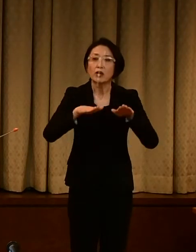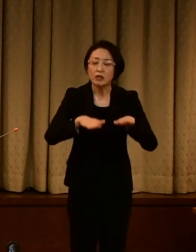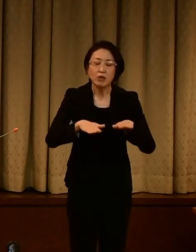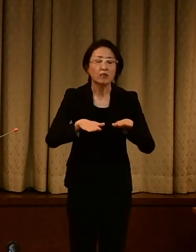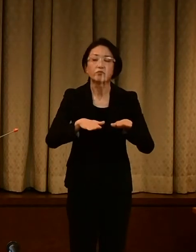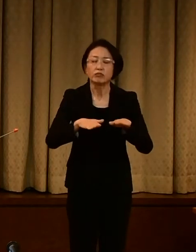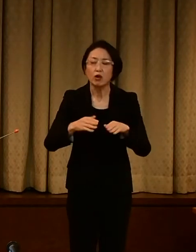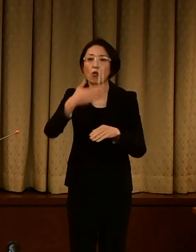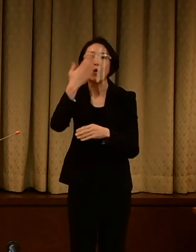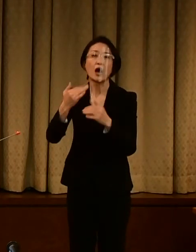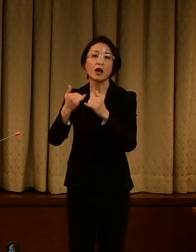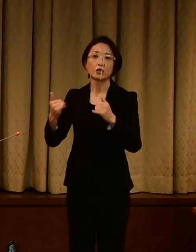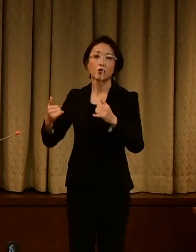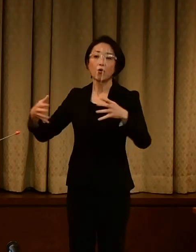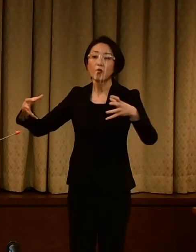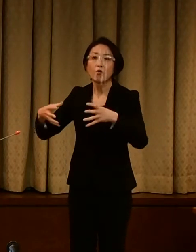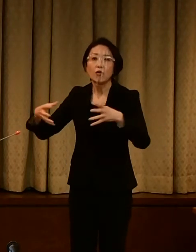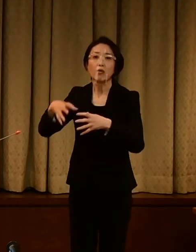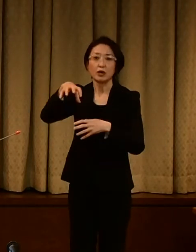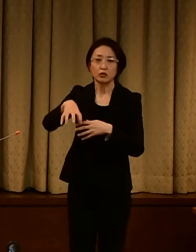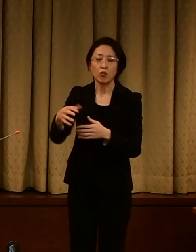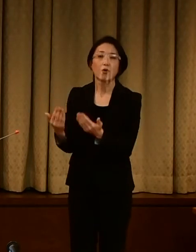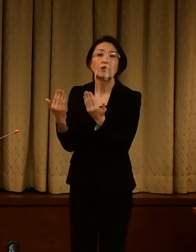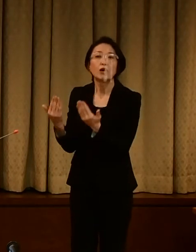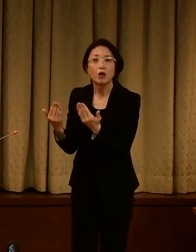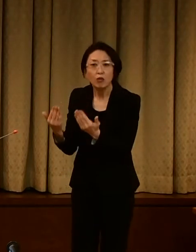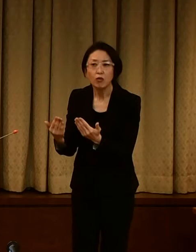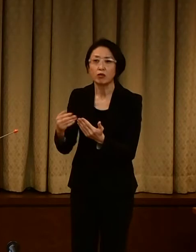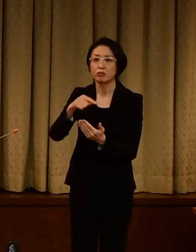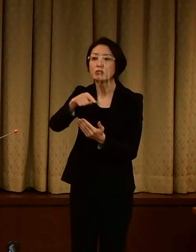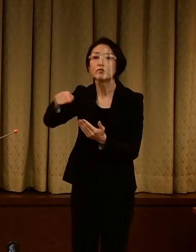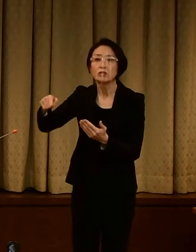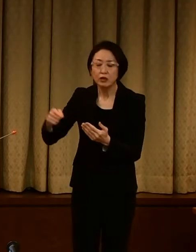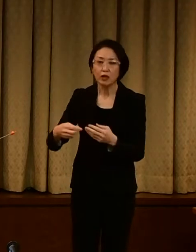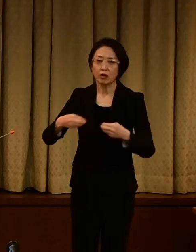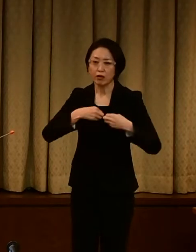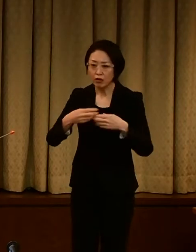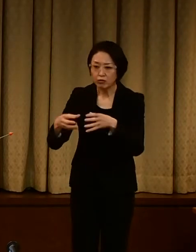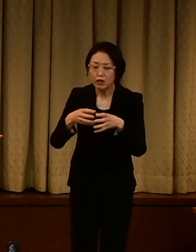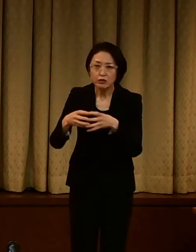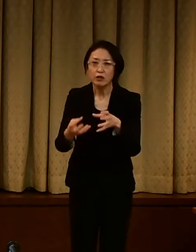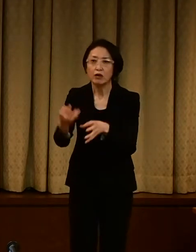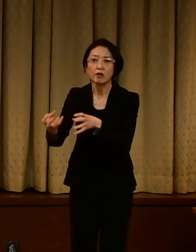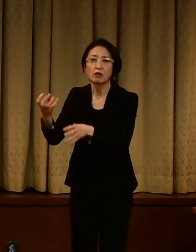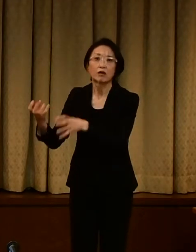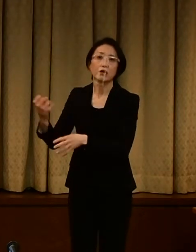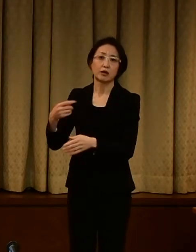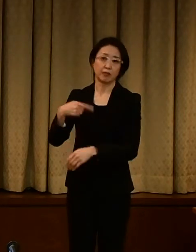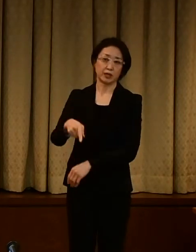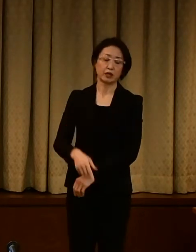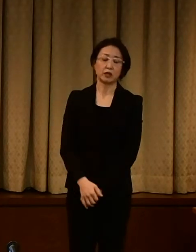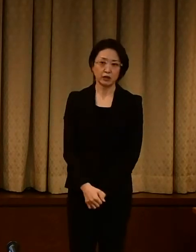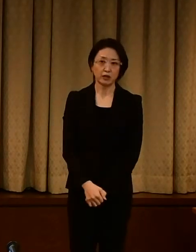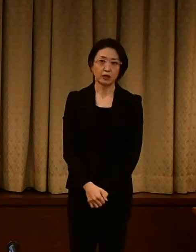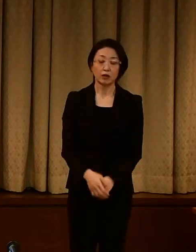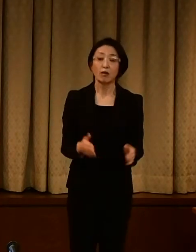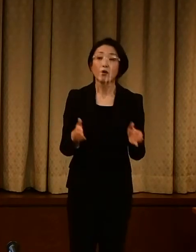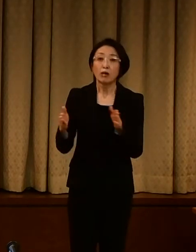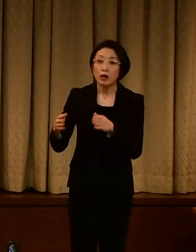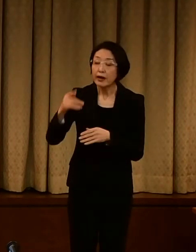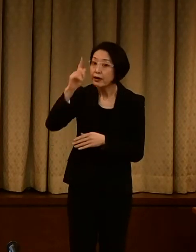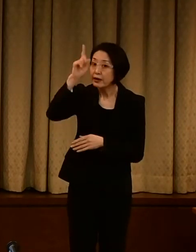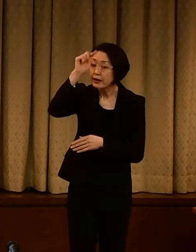所、教育施設、そういったところで多数クラスターが発生をしております。しかし一方で黄色を塗っておりますけれども